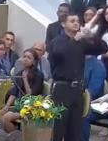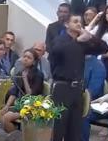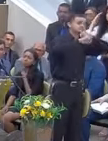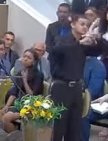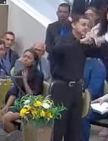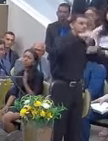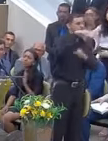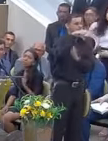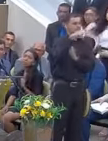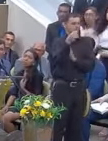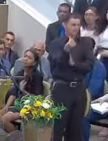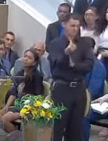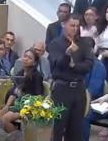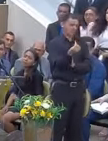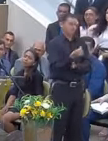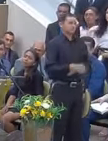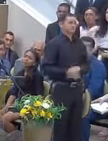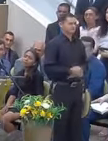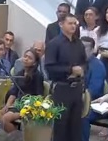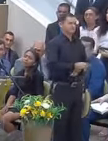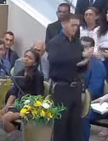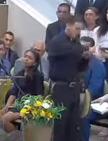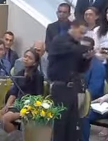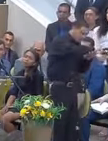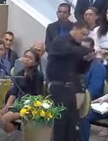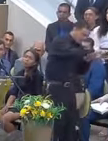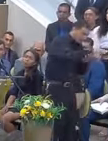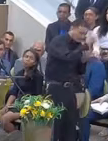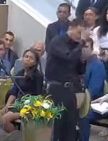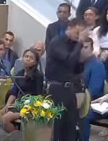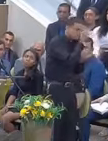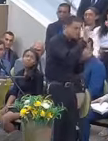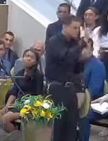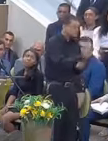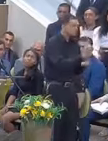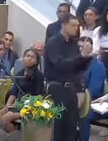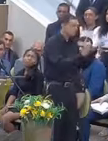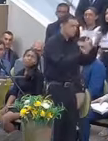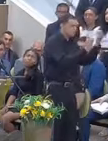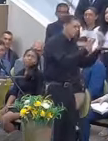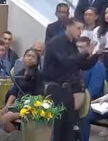a 10. 1.000 cairão ao teu lado, 10.000 à tua direita, mas